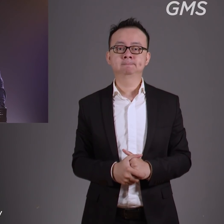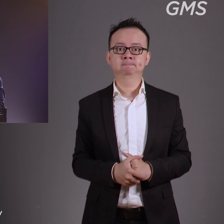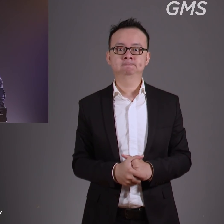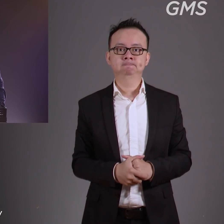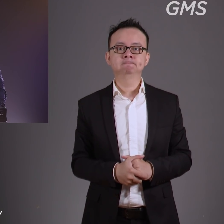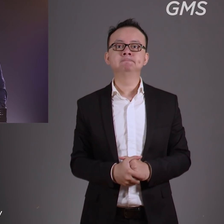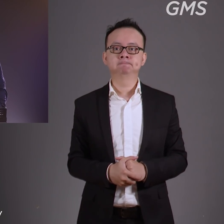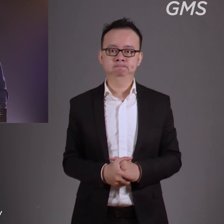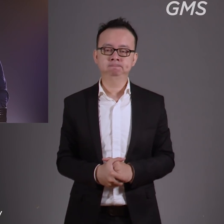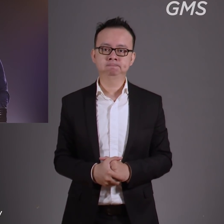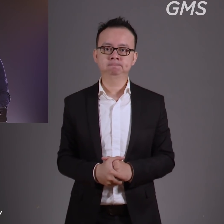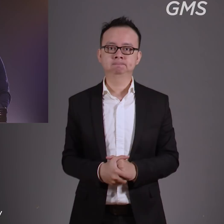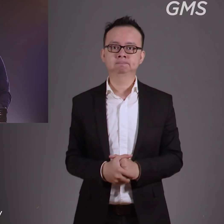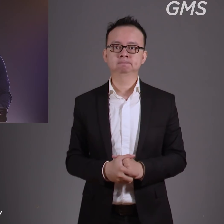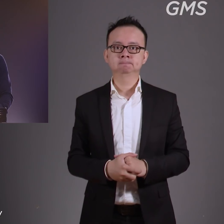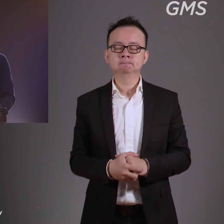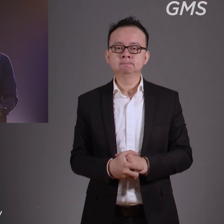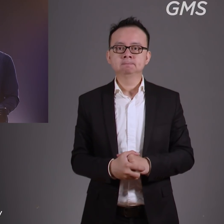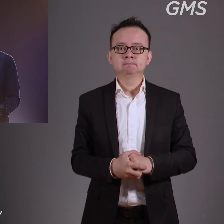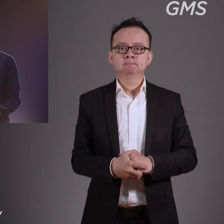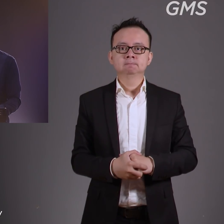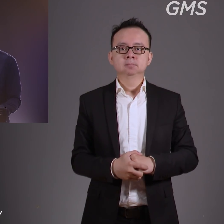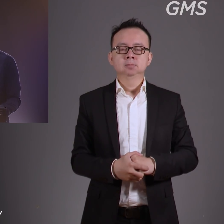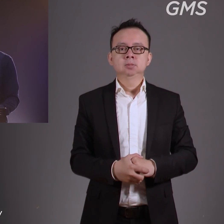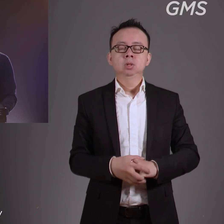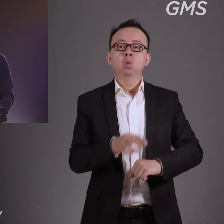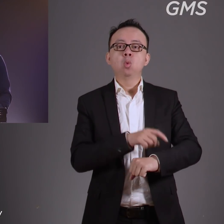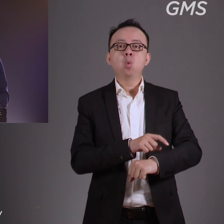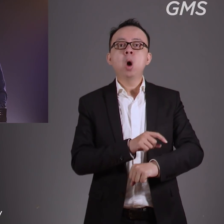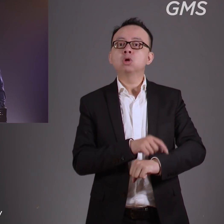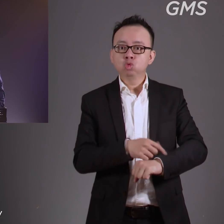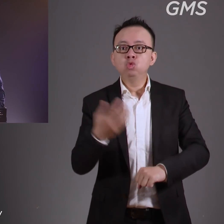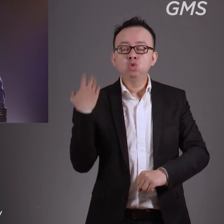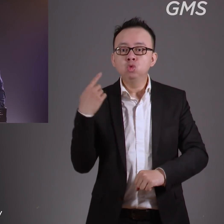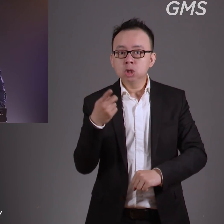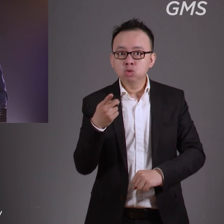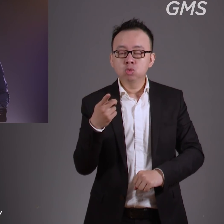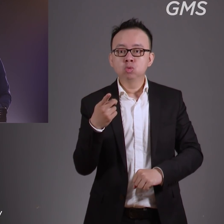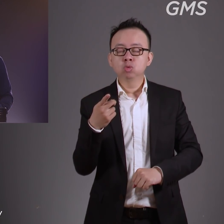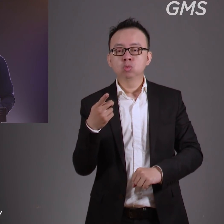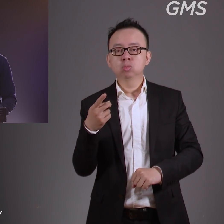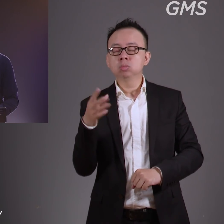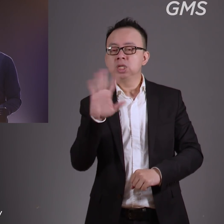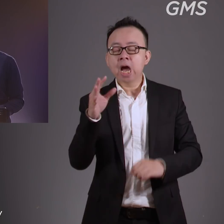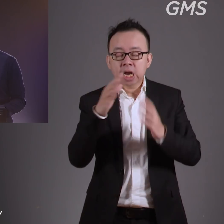Pada zaman-zaman itu masih ada sungkannya. Sekarang terang-terangan. Korupsi mulai